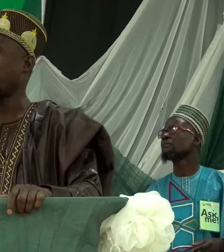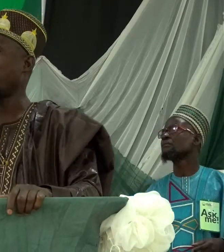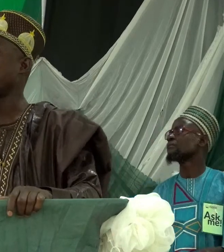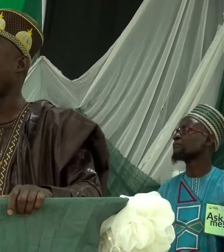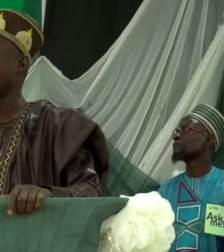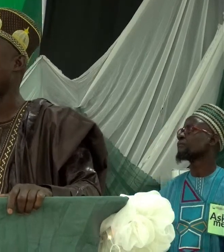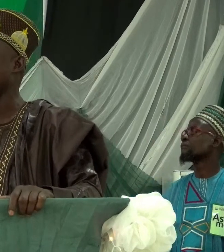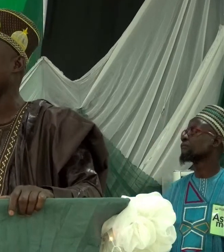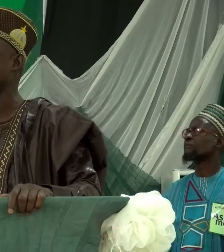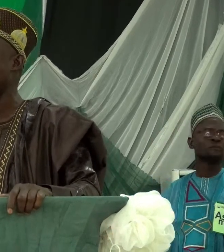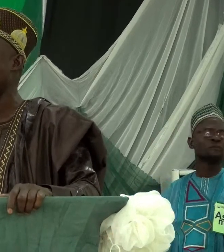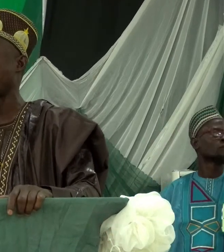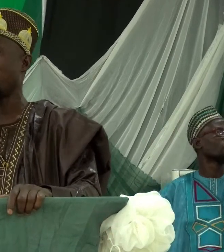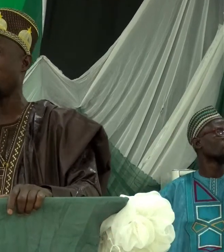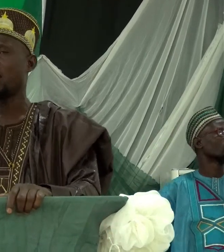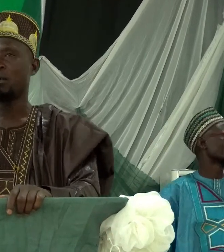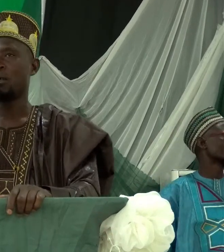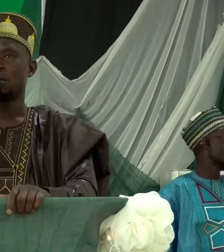مستمعي الأعزاء